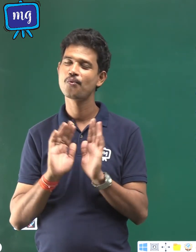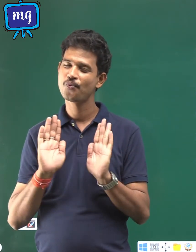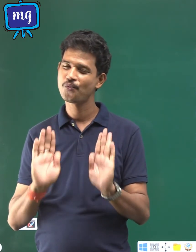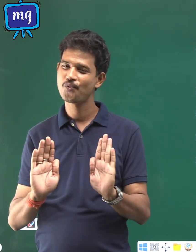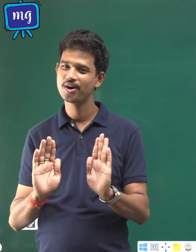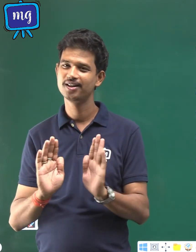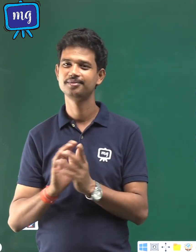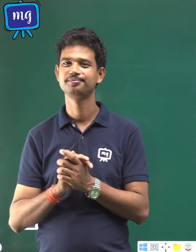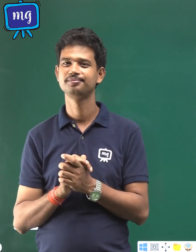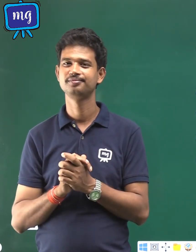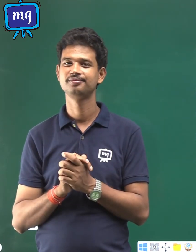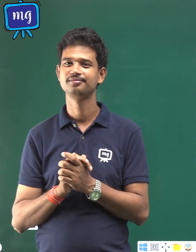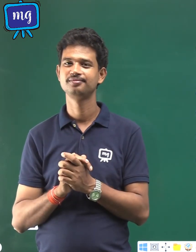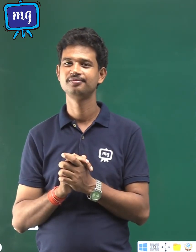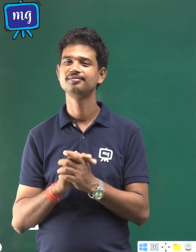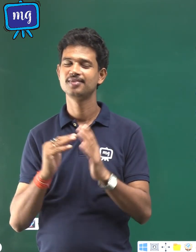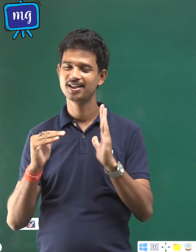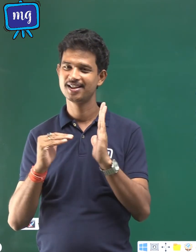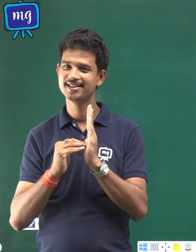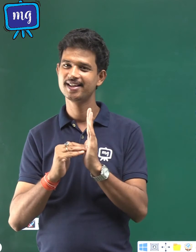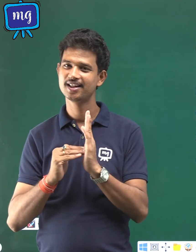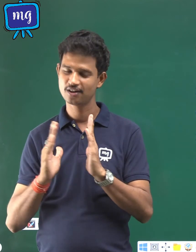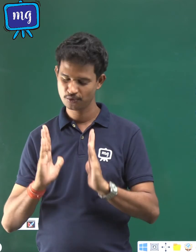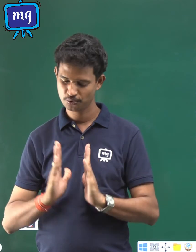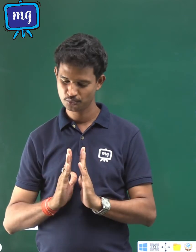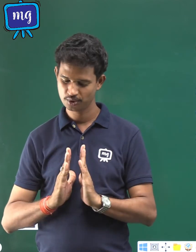ओनली स्मॉल z।